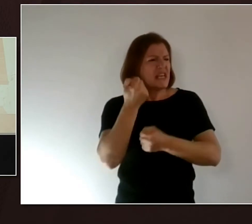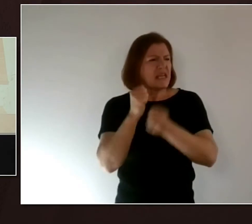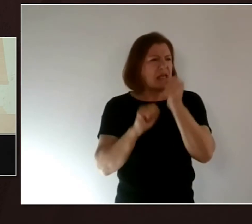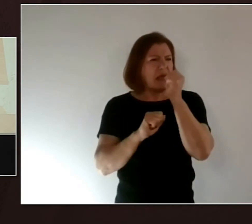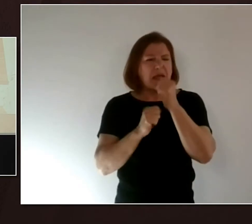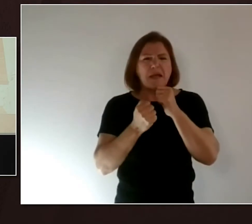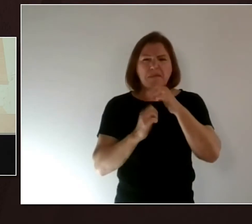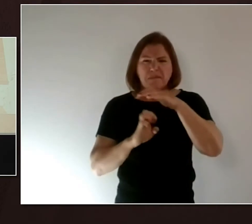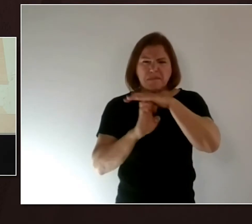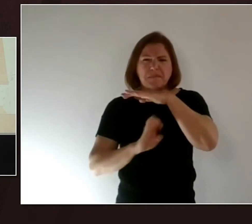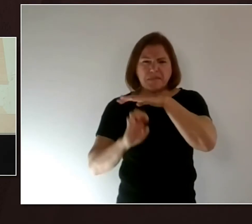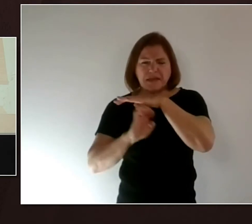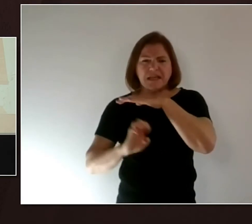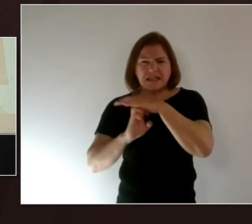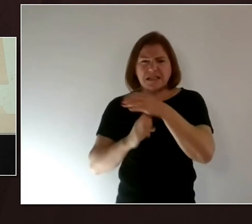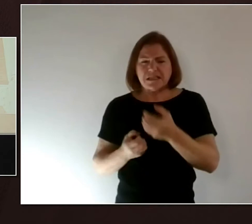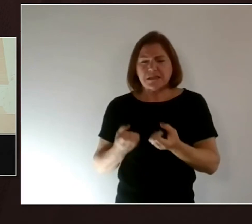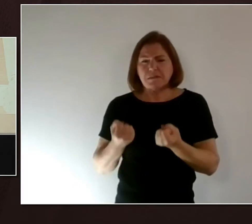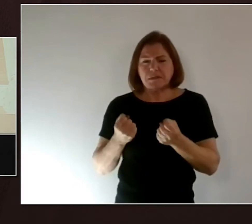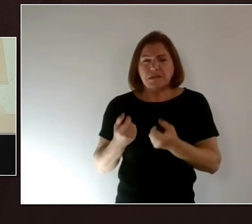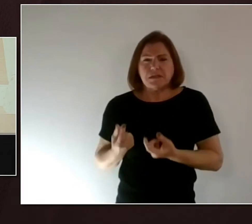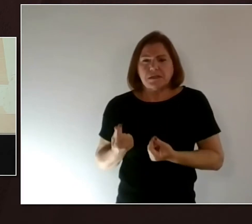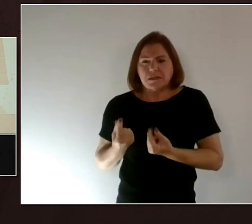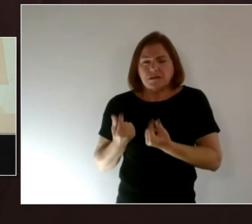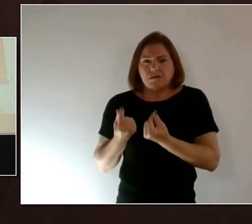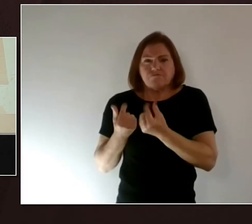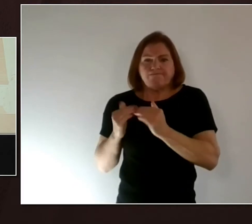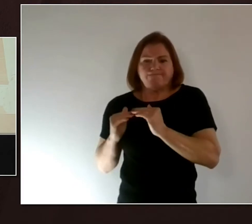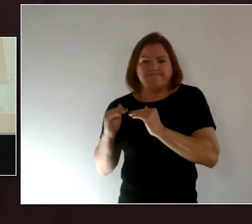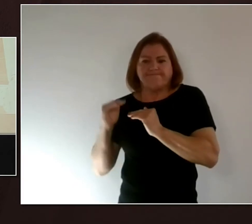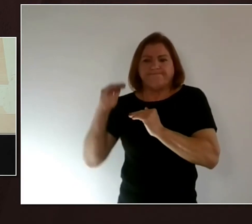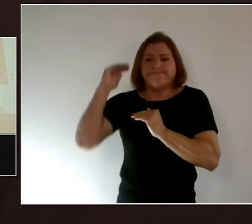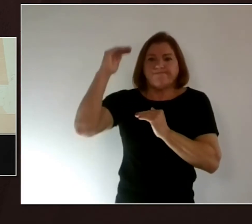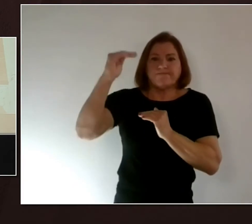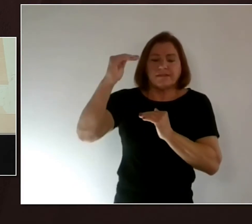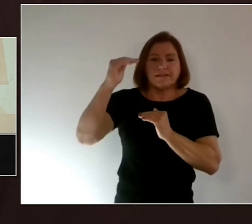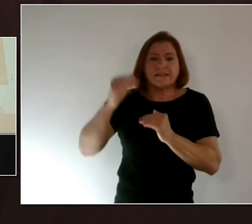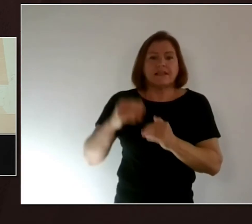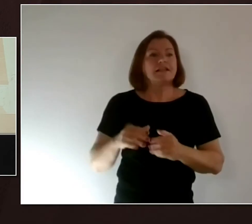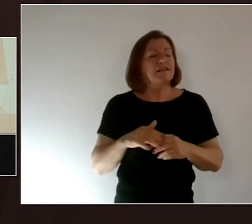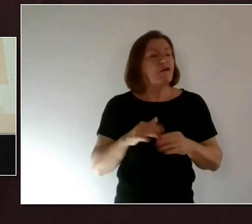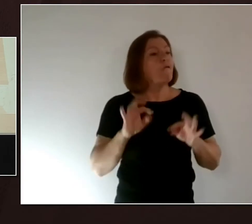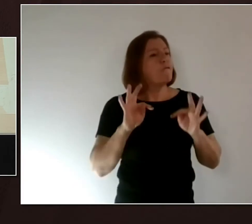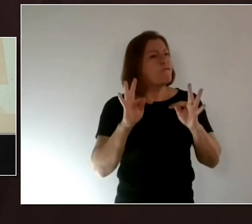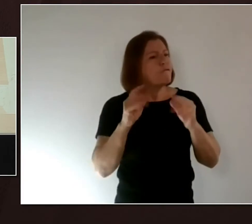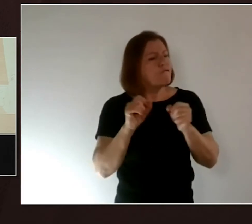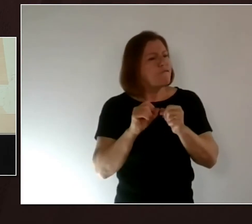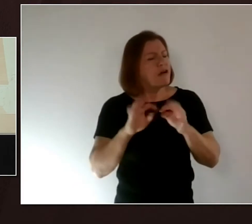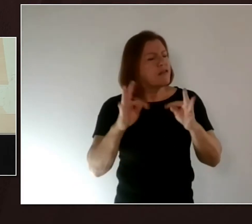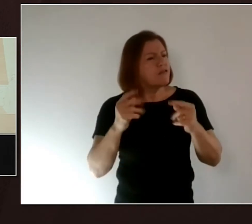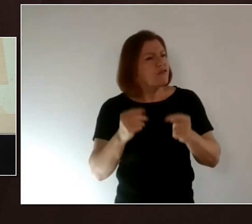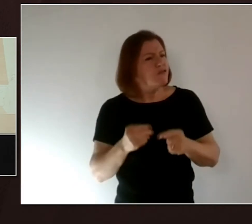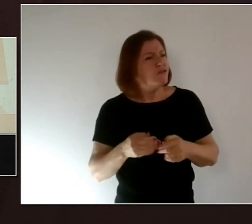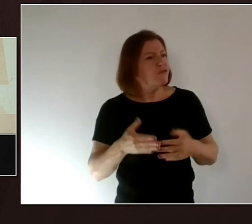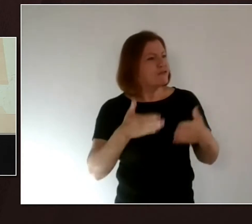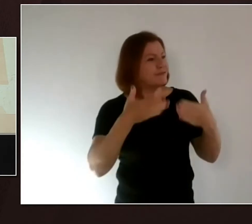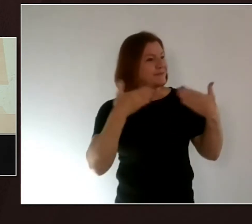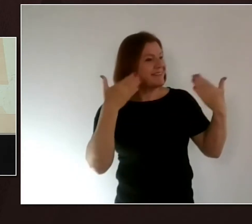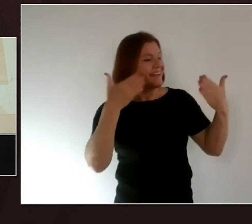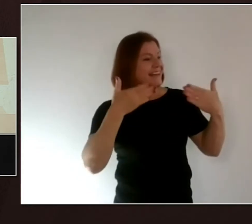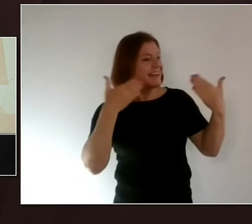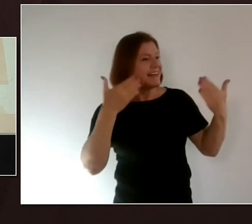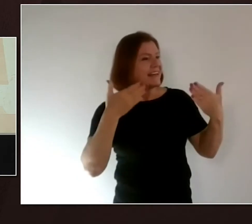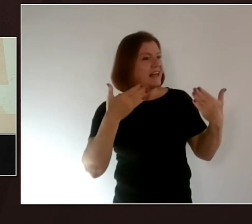consumidores. E na igreja não é assim. Se na igreja tivesse que agradar os consumidores